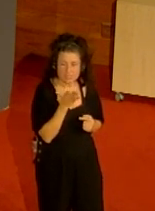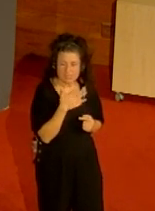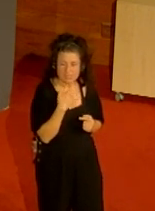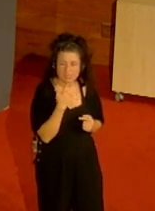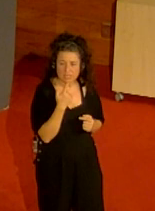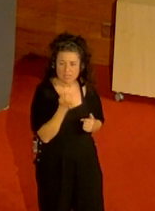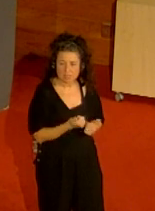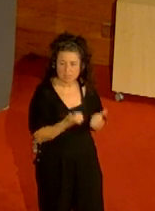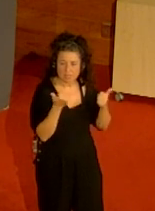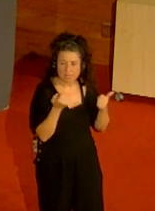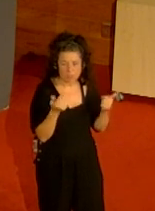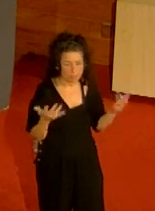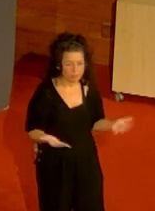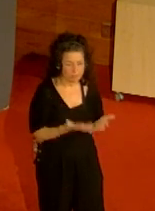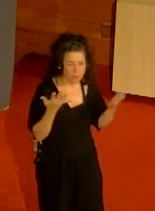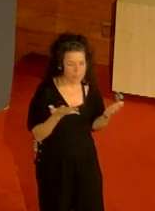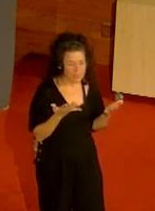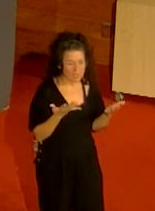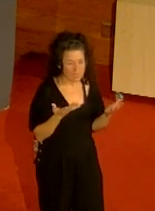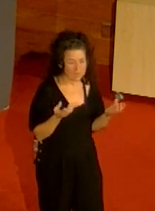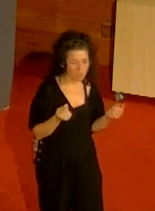a fomentar el espíritu crítico o a ver